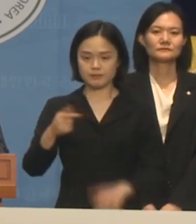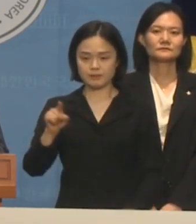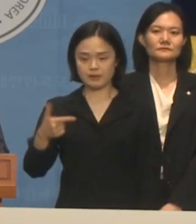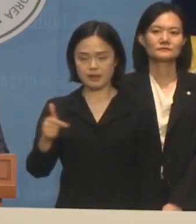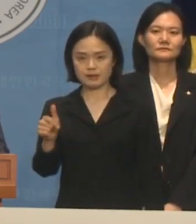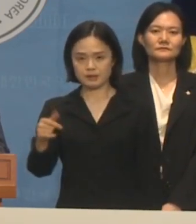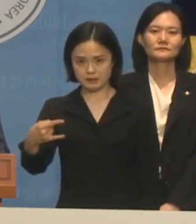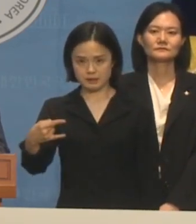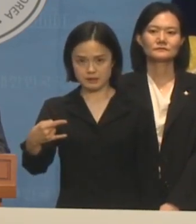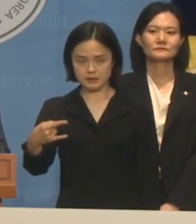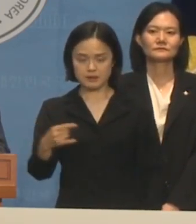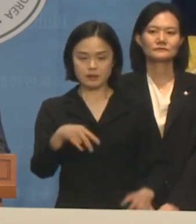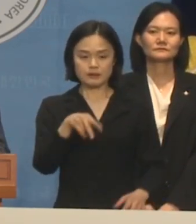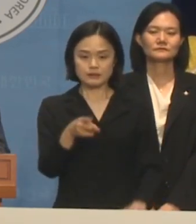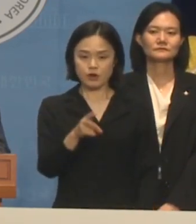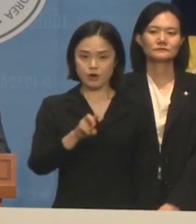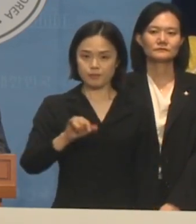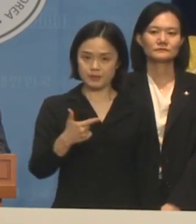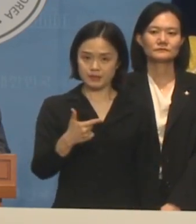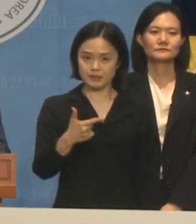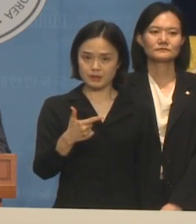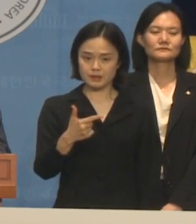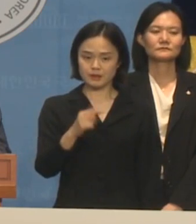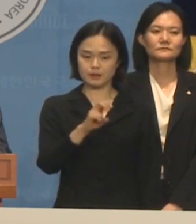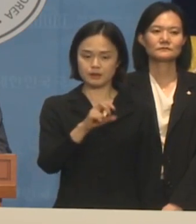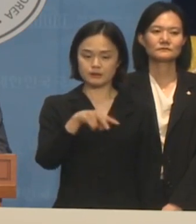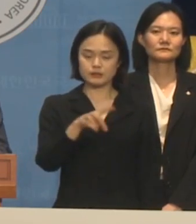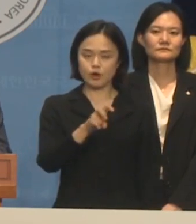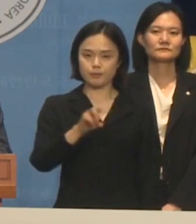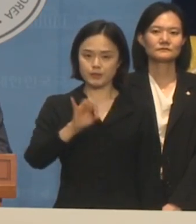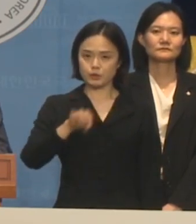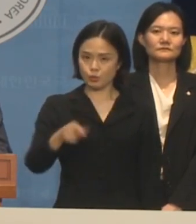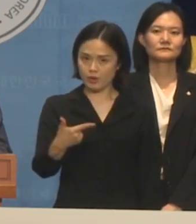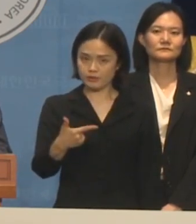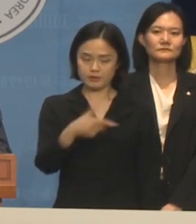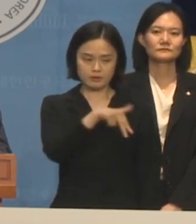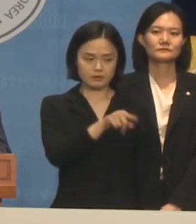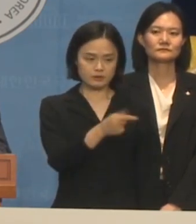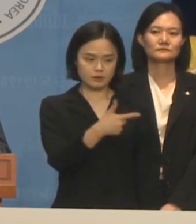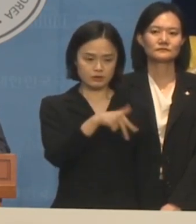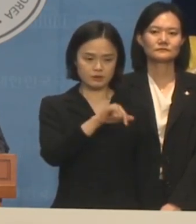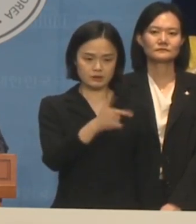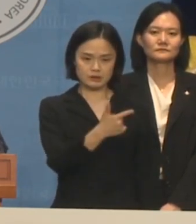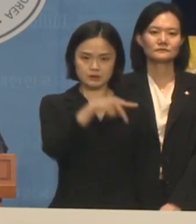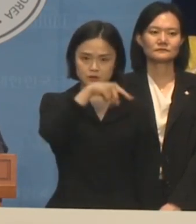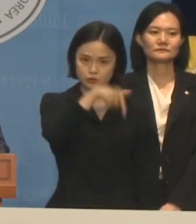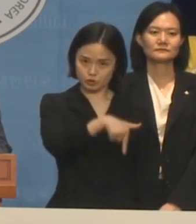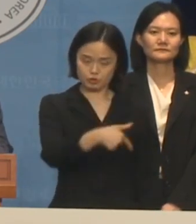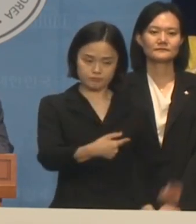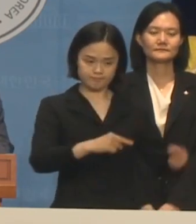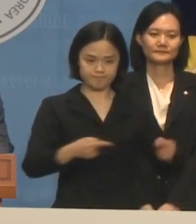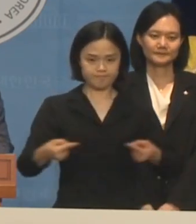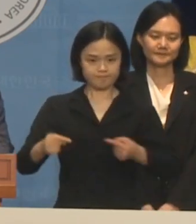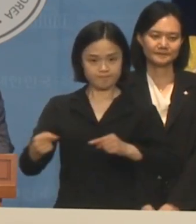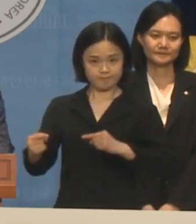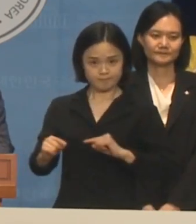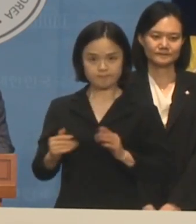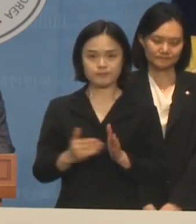의원님, 서미화 의원님, 전진숙 의원님 참석하셨습니다.